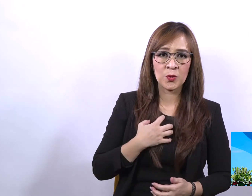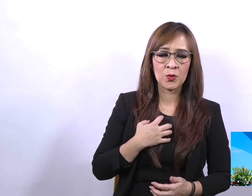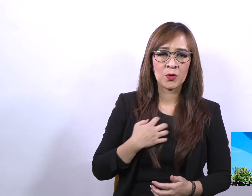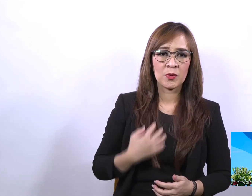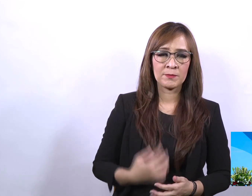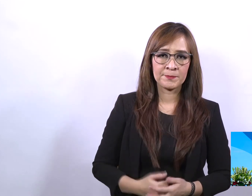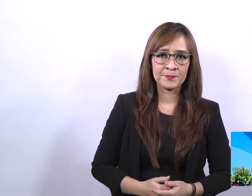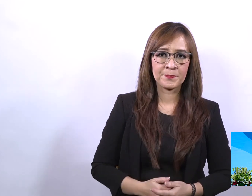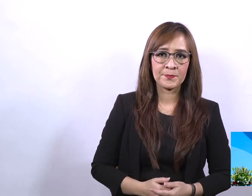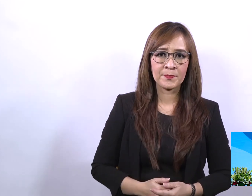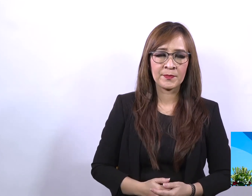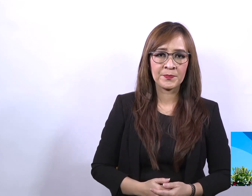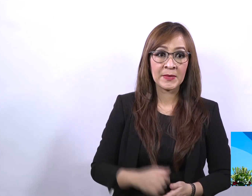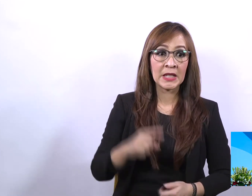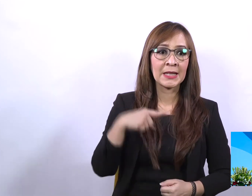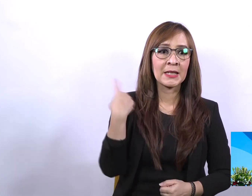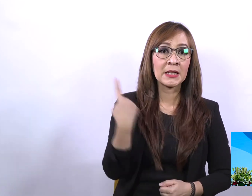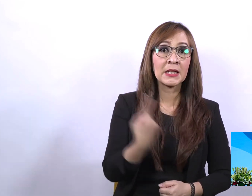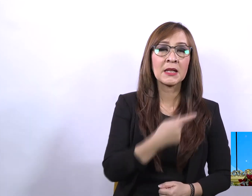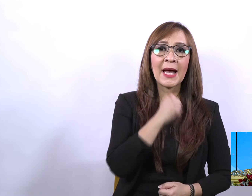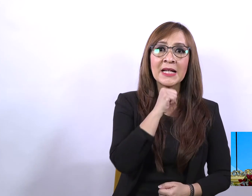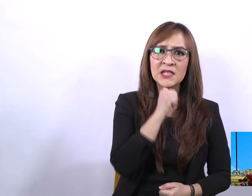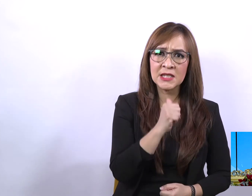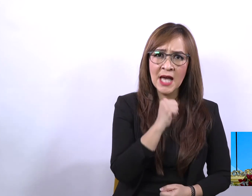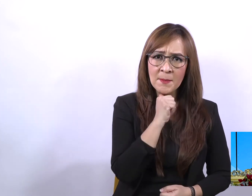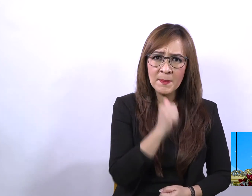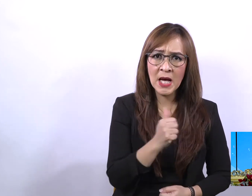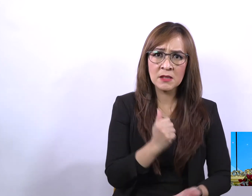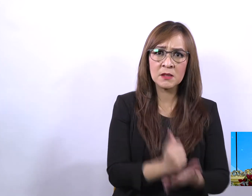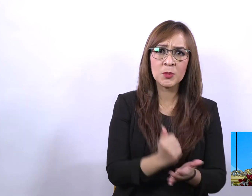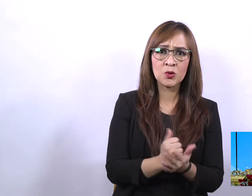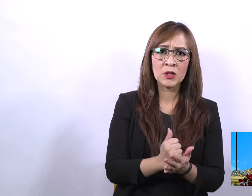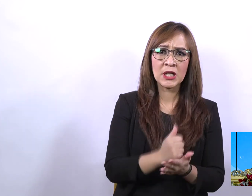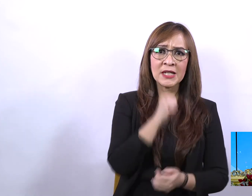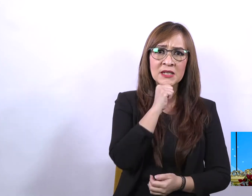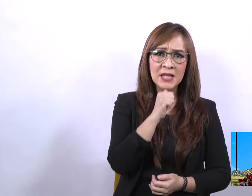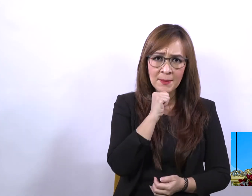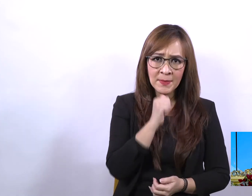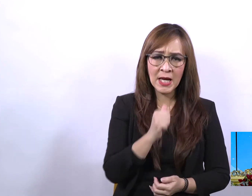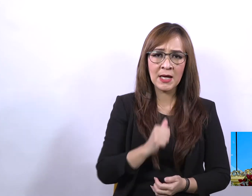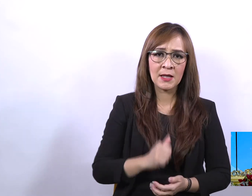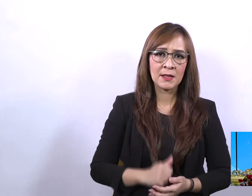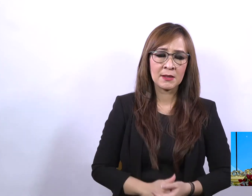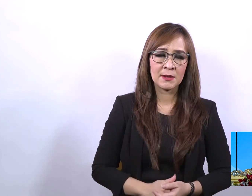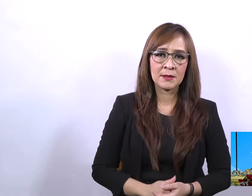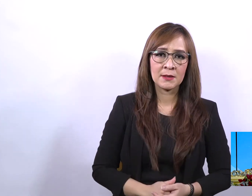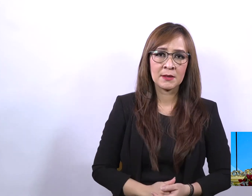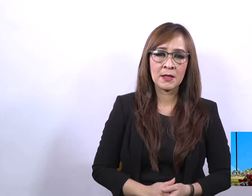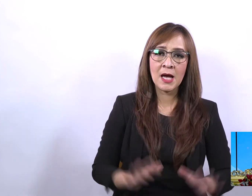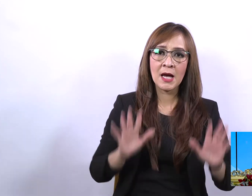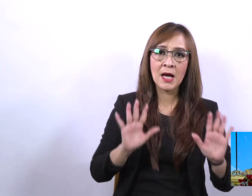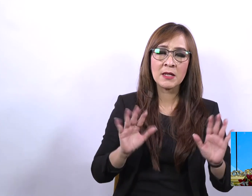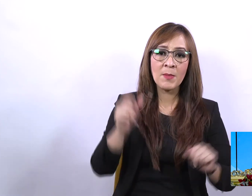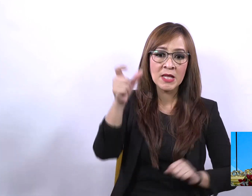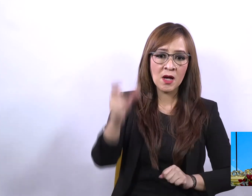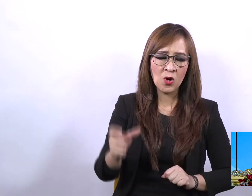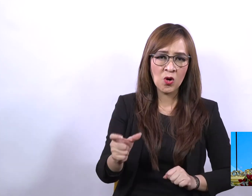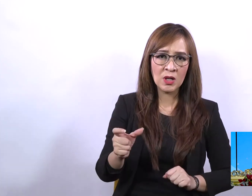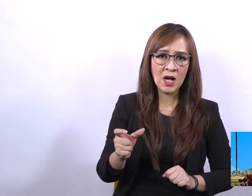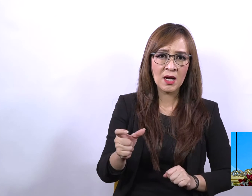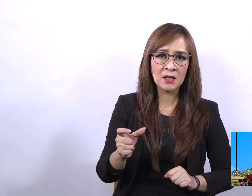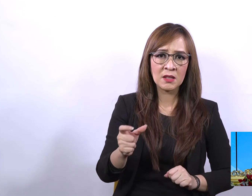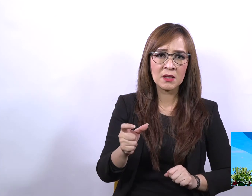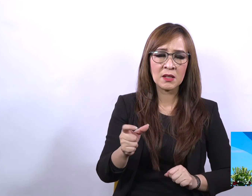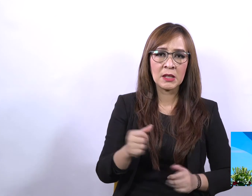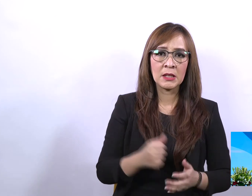wear kita siapa sebenarnya ada banyak orang yang mundur ada banyak orang yang lari